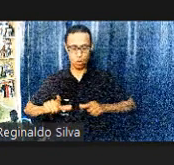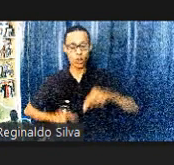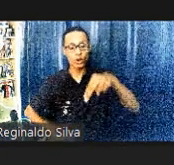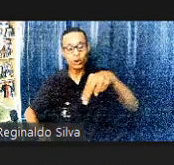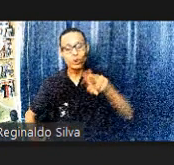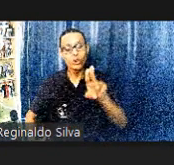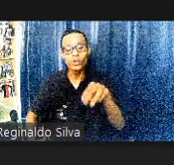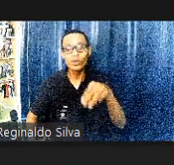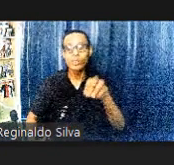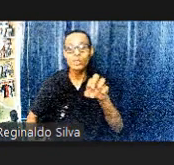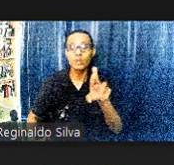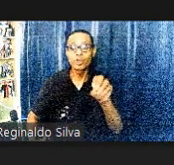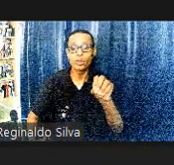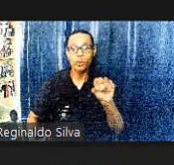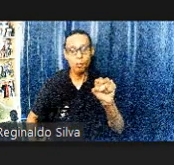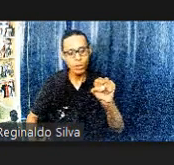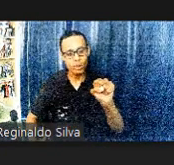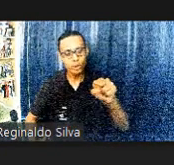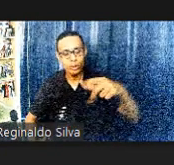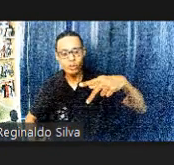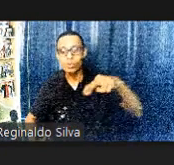de consanguinidade.